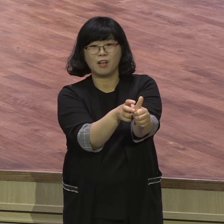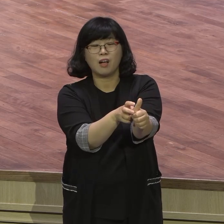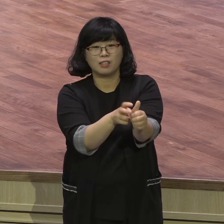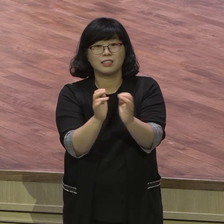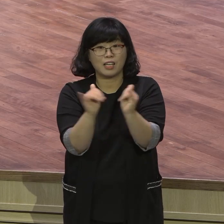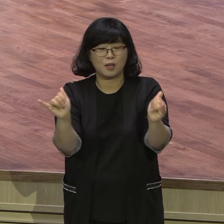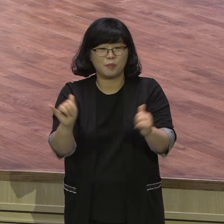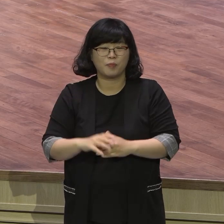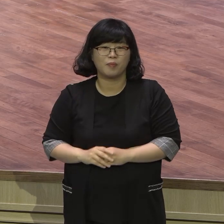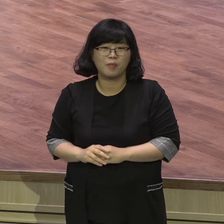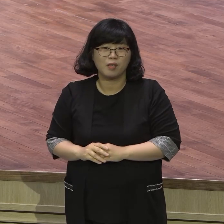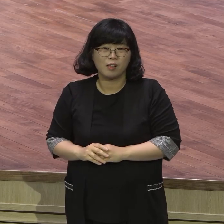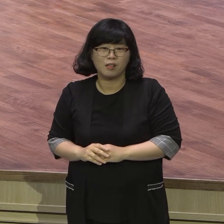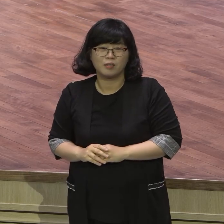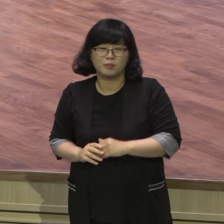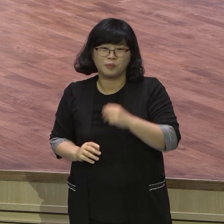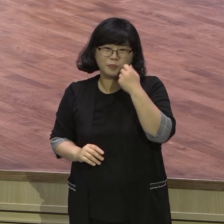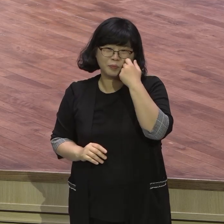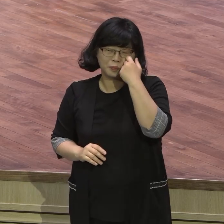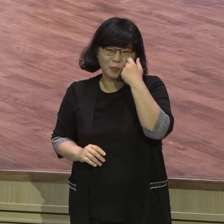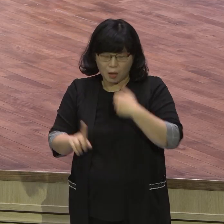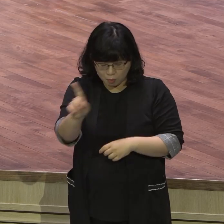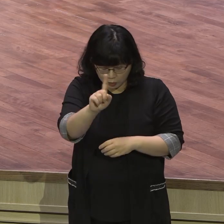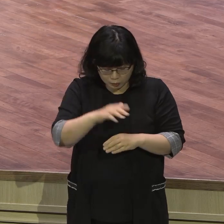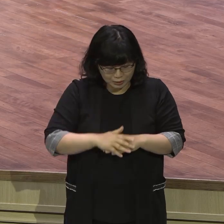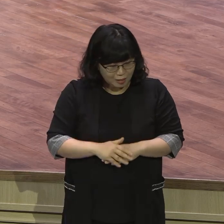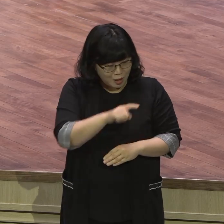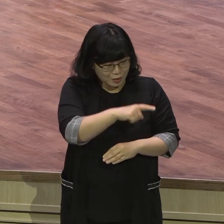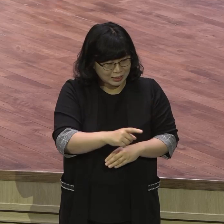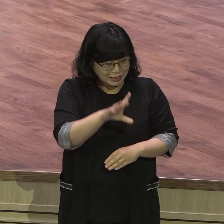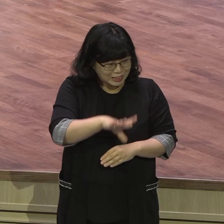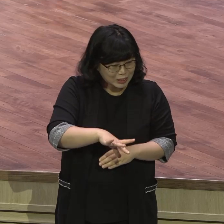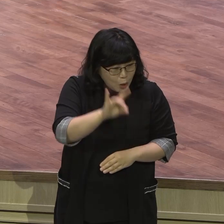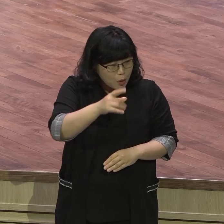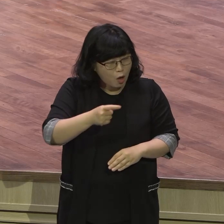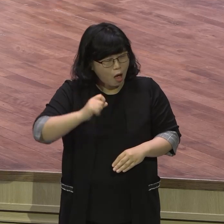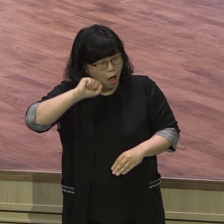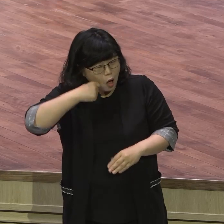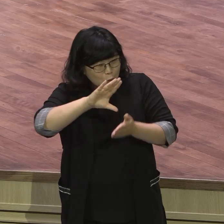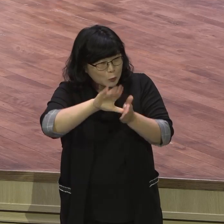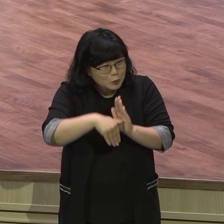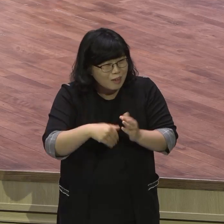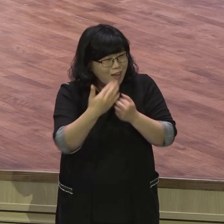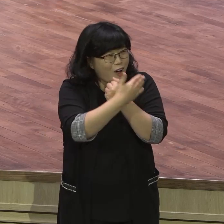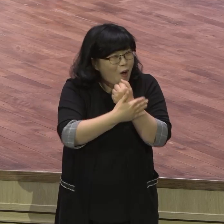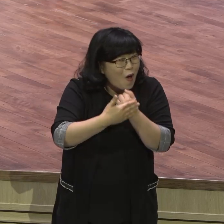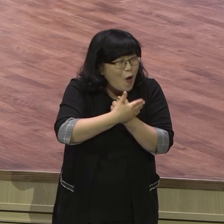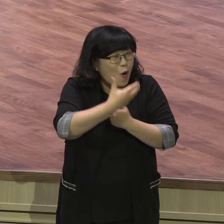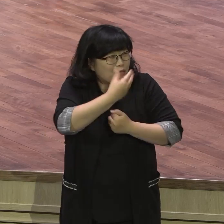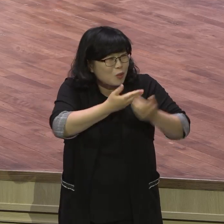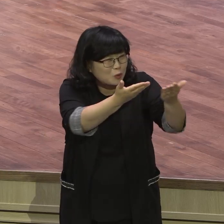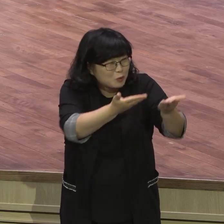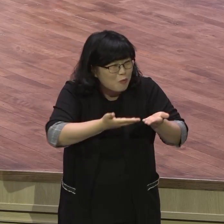마땅히 지키야 할 분수를 지키지 못하는 사람이 남에게 받은 그 은혜를